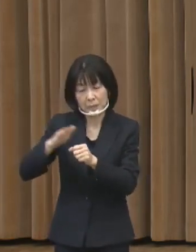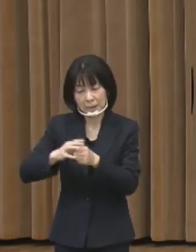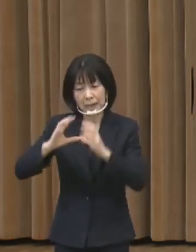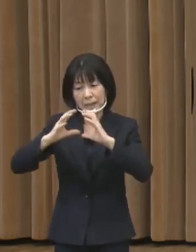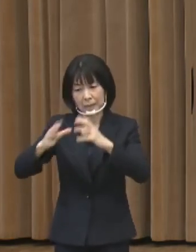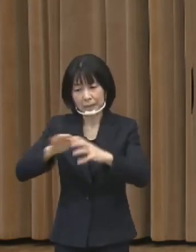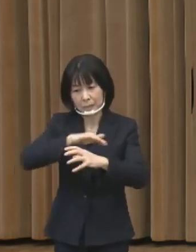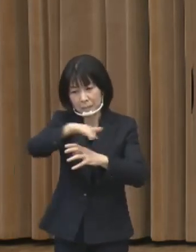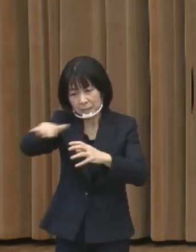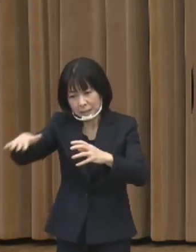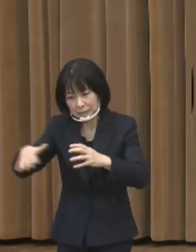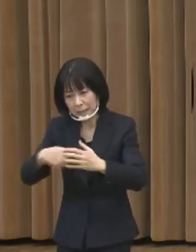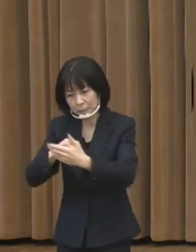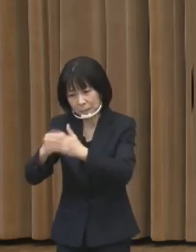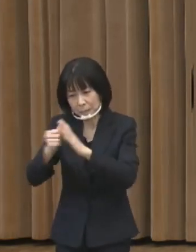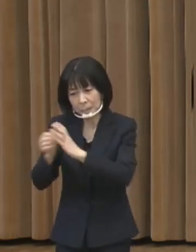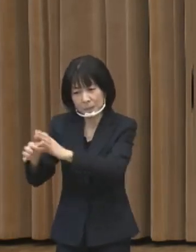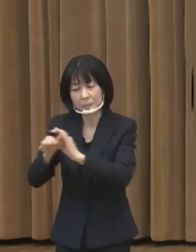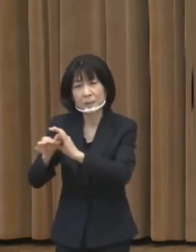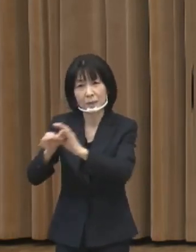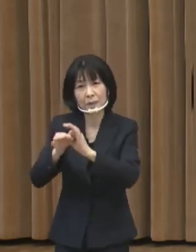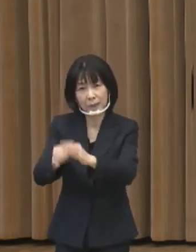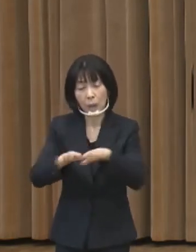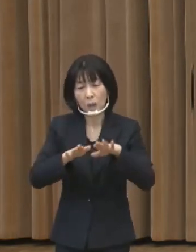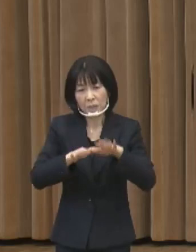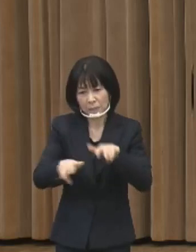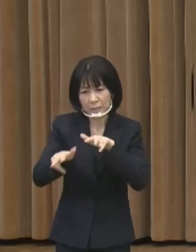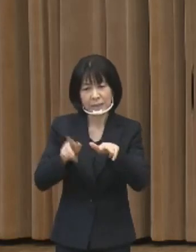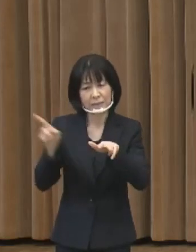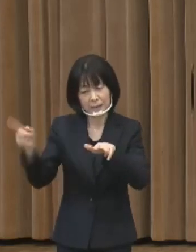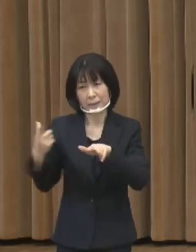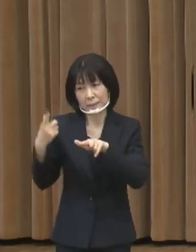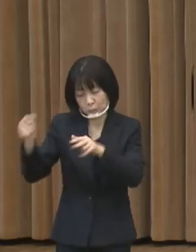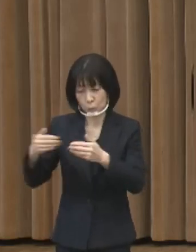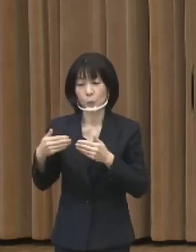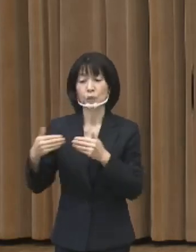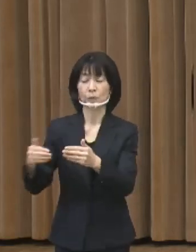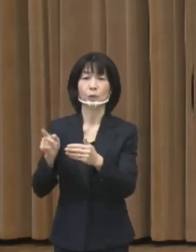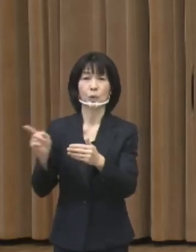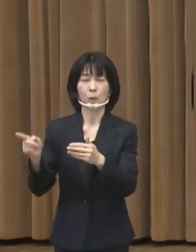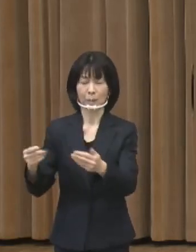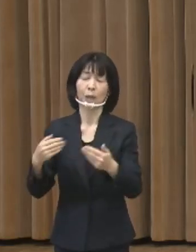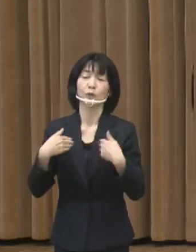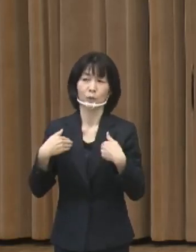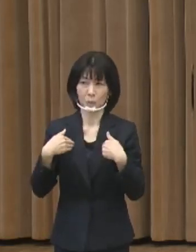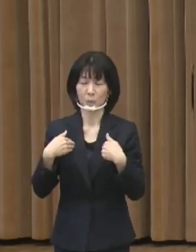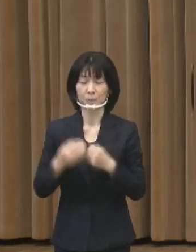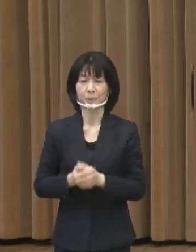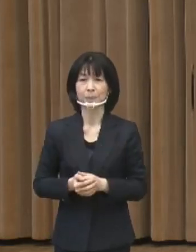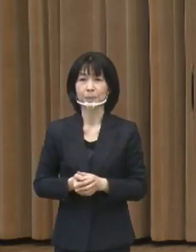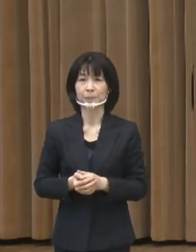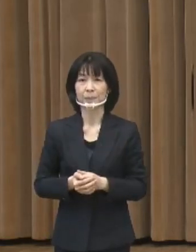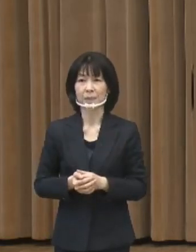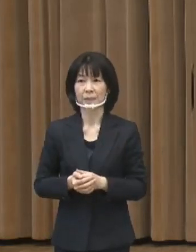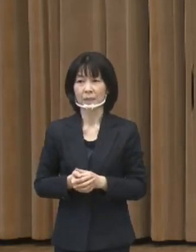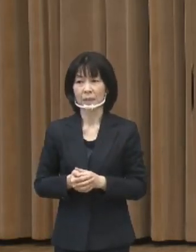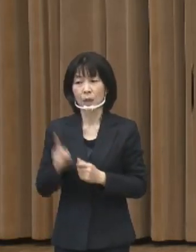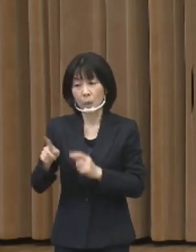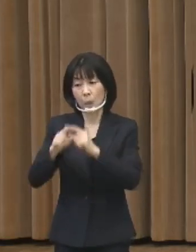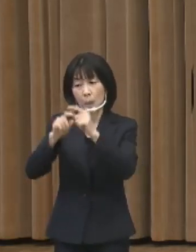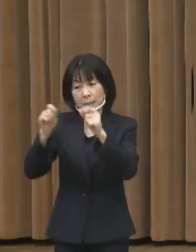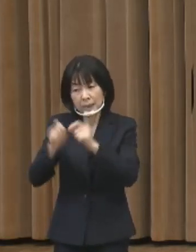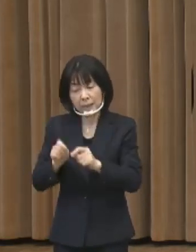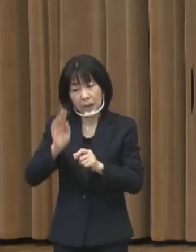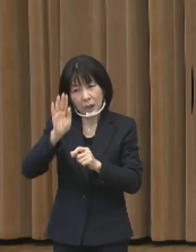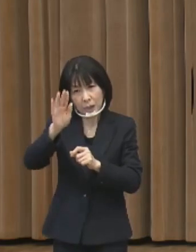外の国々との協調関係を今の政権がしっかりと進めていただくことは必要でありますし、それがひいてはも